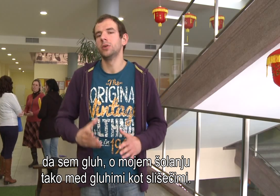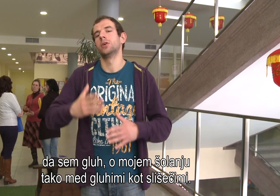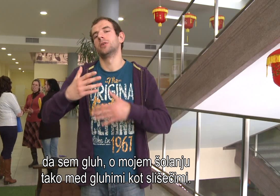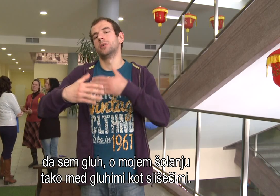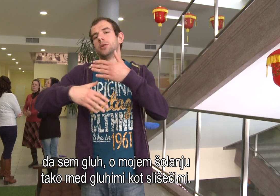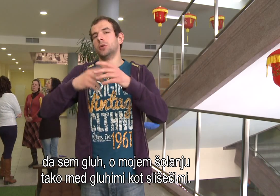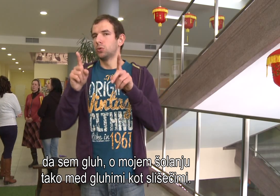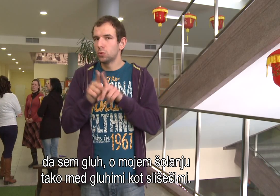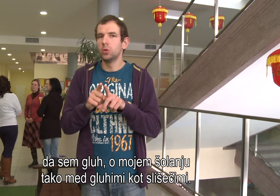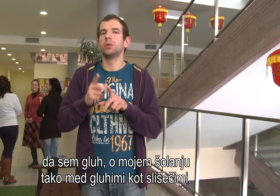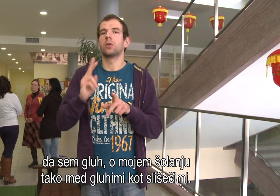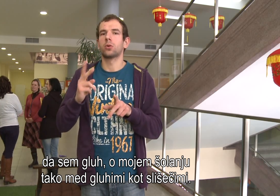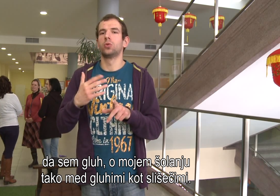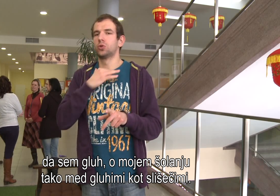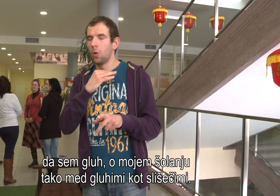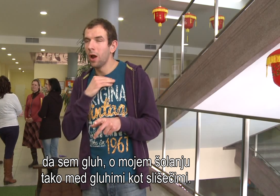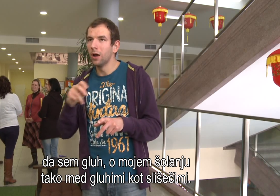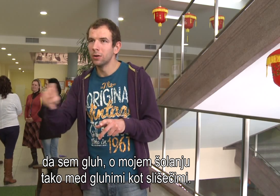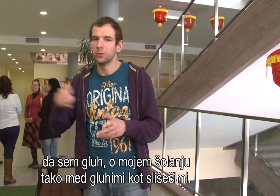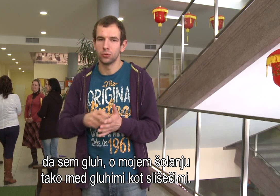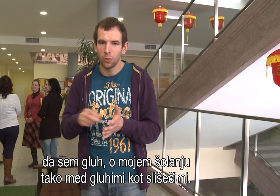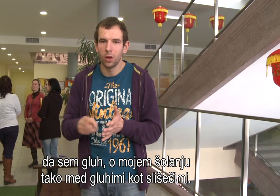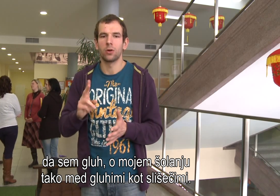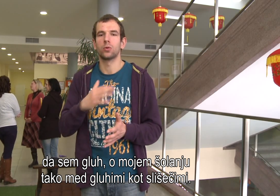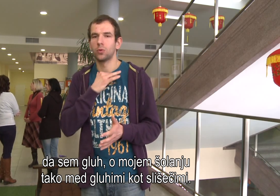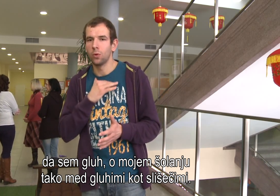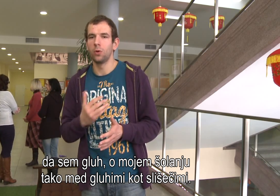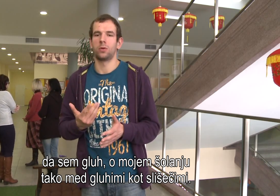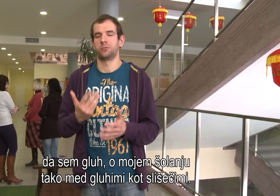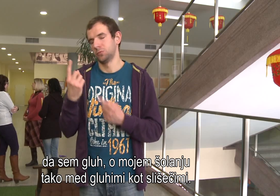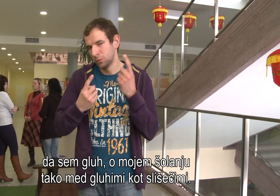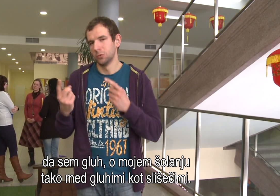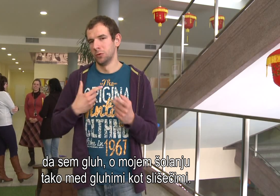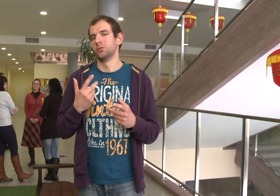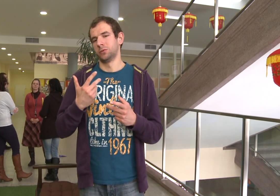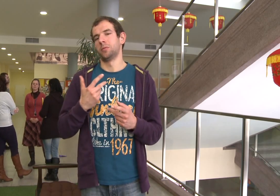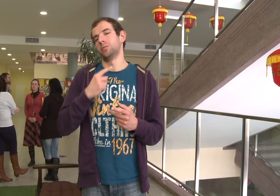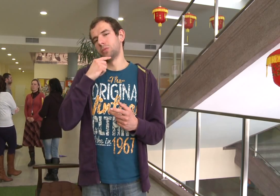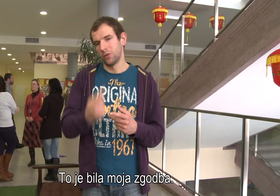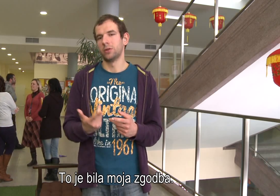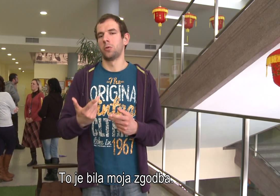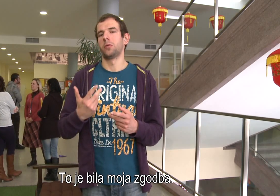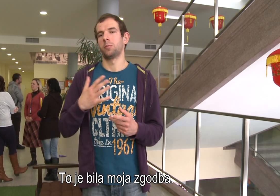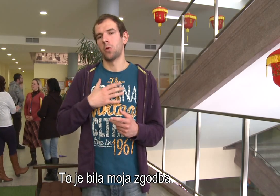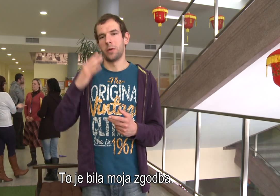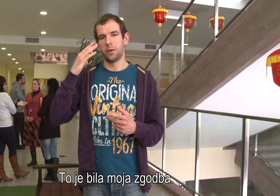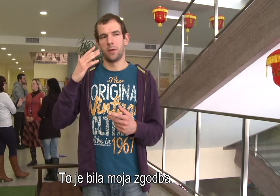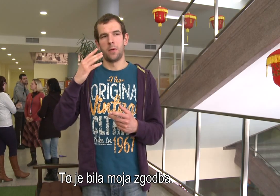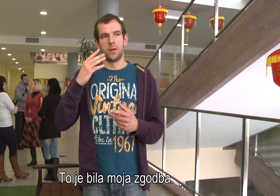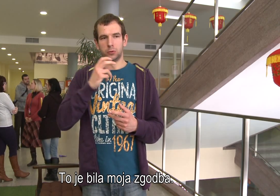starši kome ugotovili, kako oziroma odkdaj sem gluh, kako sem se šolal različno med gluhimi, med